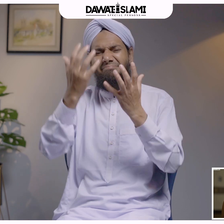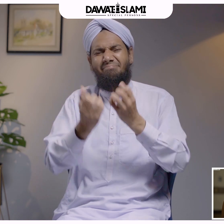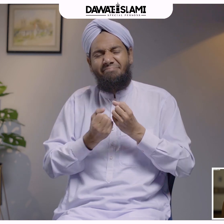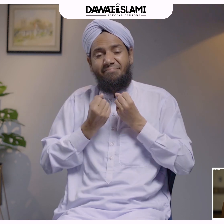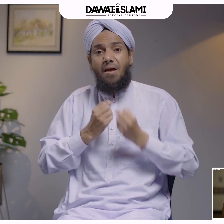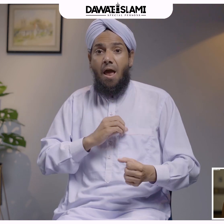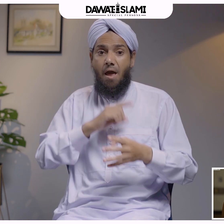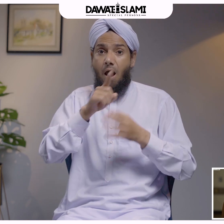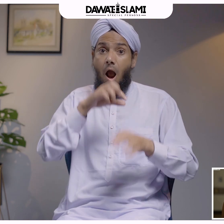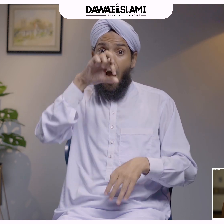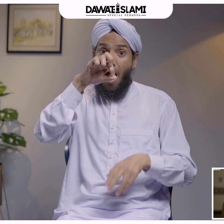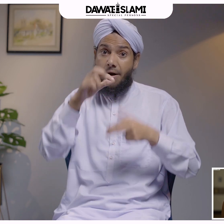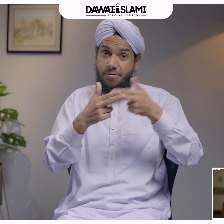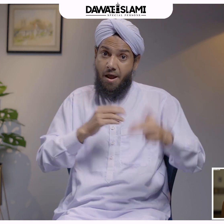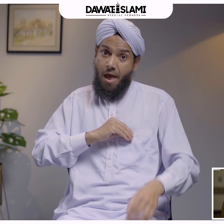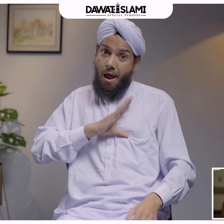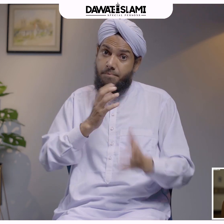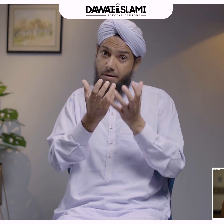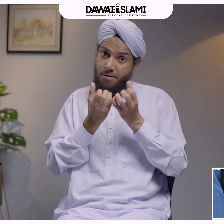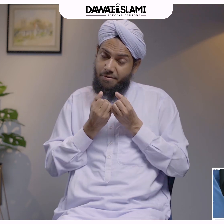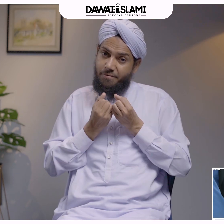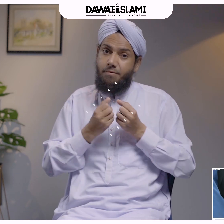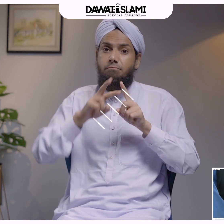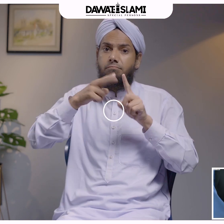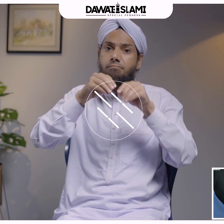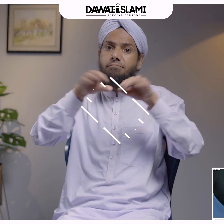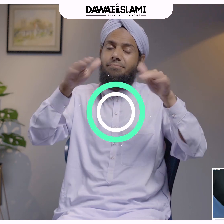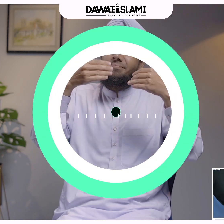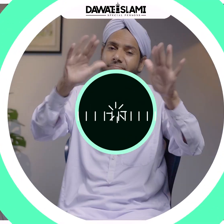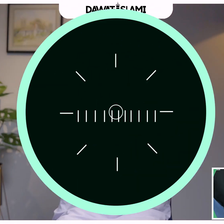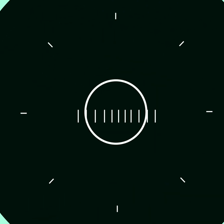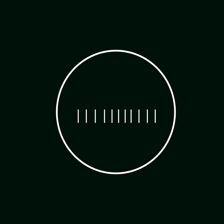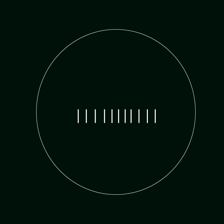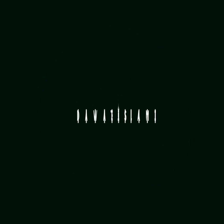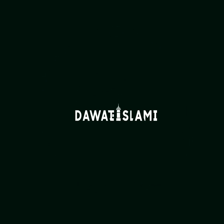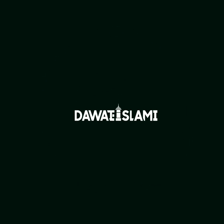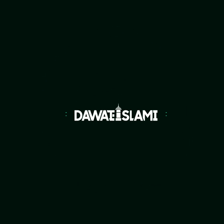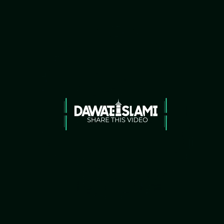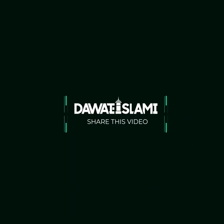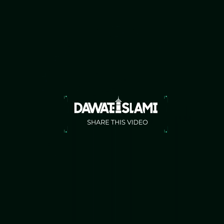برکتیں حاصل کرنے کے لیے ان باتوں پر عمل کریں اور دوسروں تک بھی یہ پیغام پہنچائیں۔